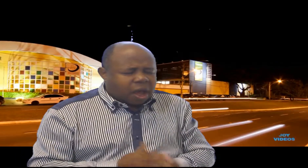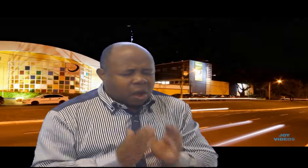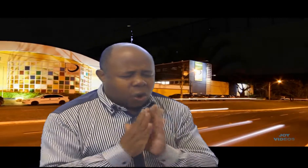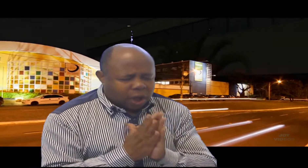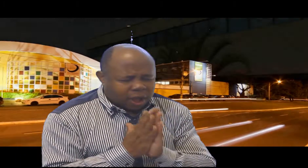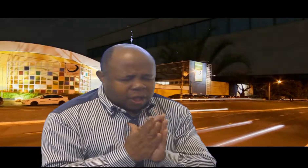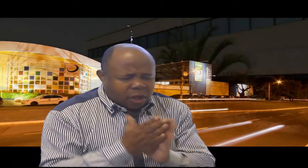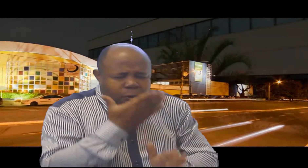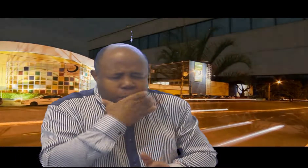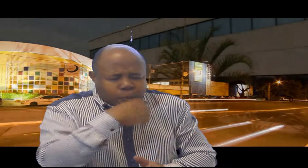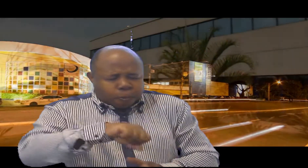Jesus nos ensinou.